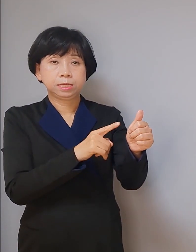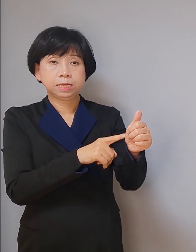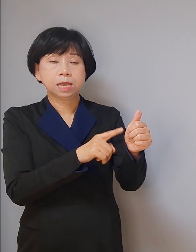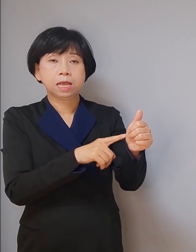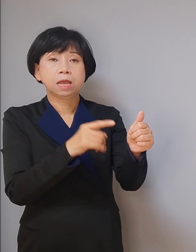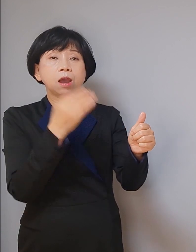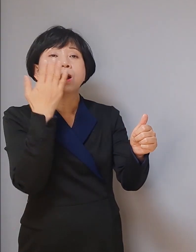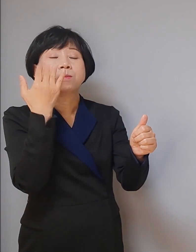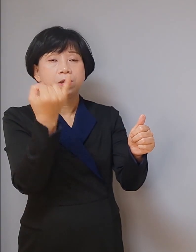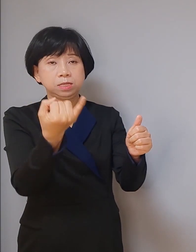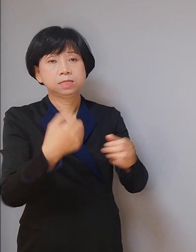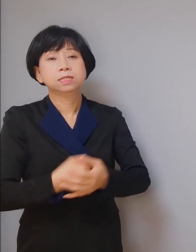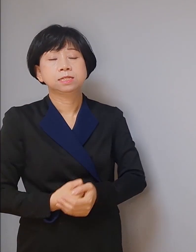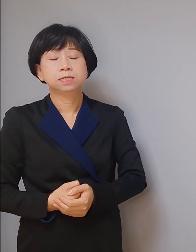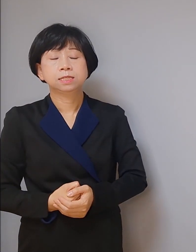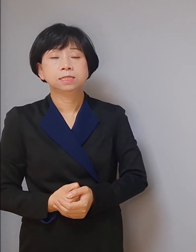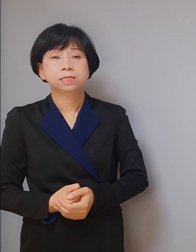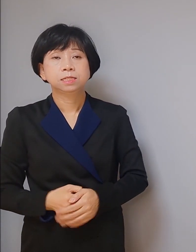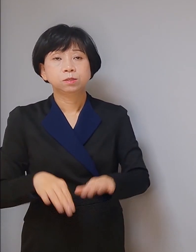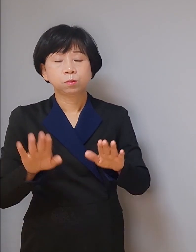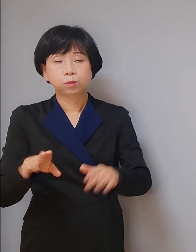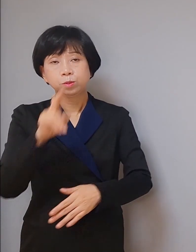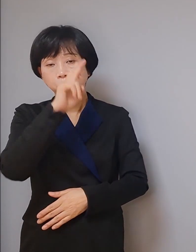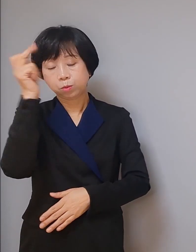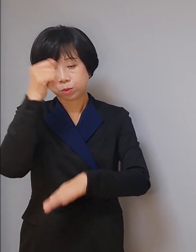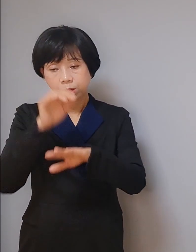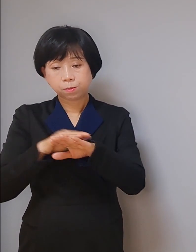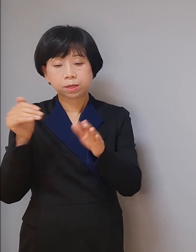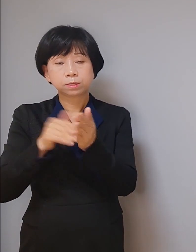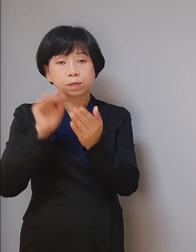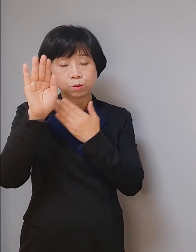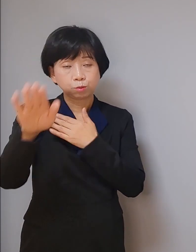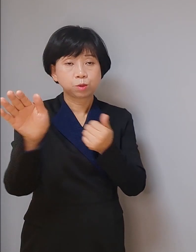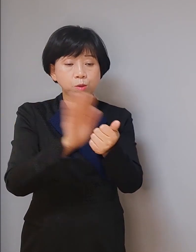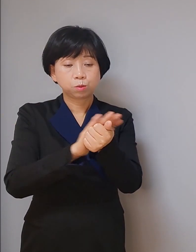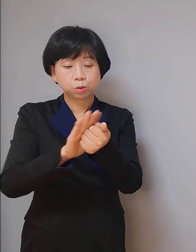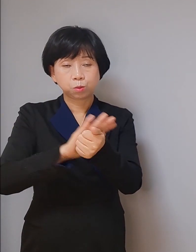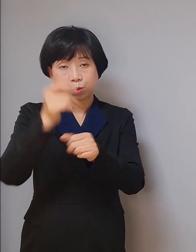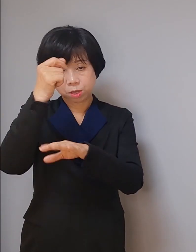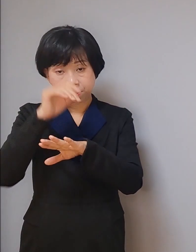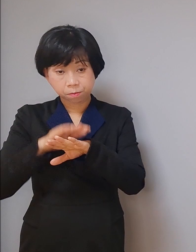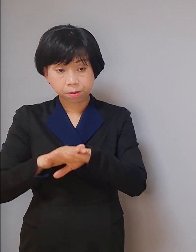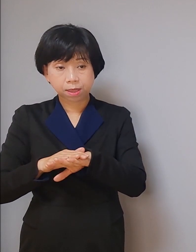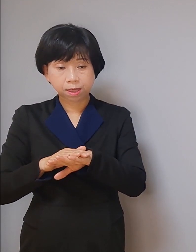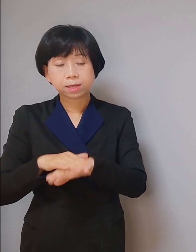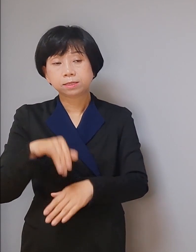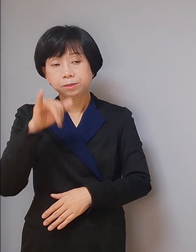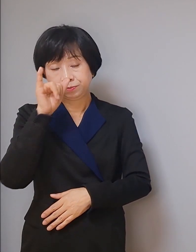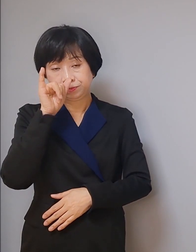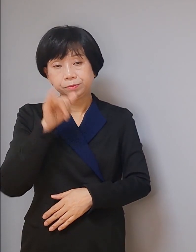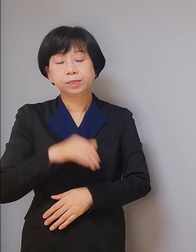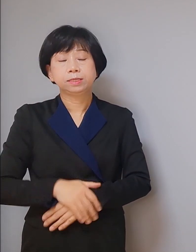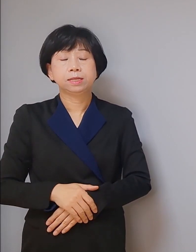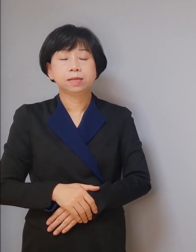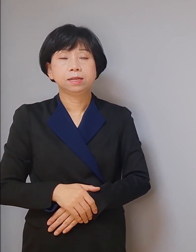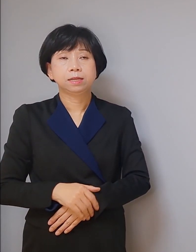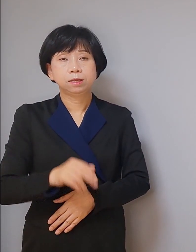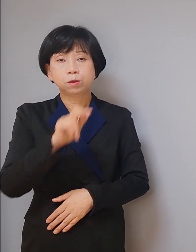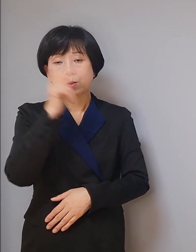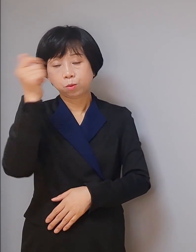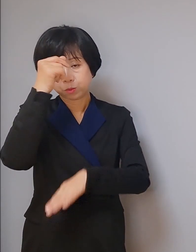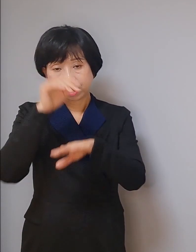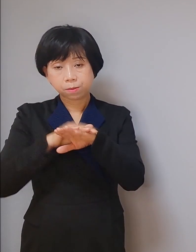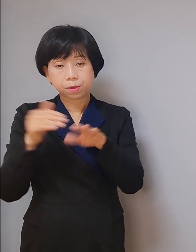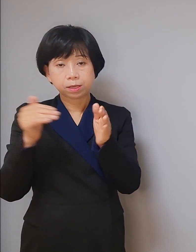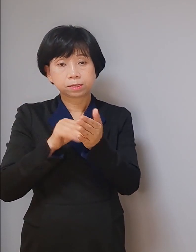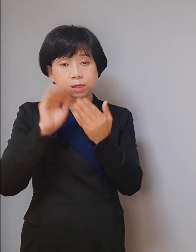오늘 오후 예배 후에 위로 예배를 가도록 하겠습니다. 오후 예배가 끝나고 우리 출발하도록 하겠습니다.